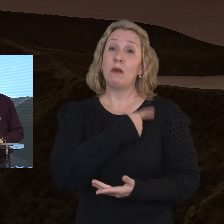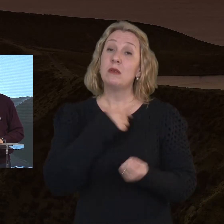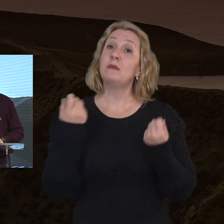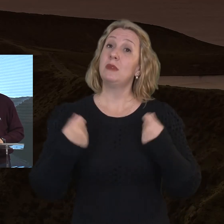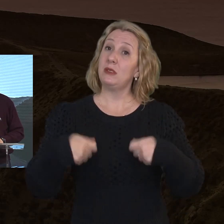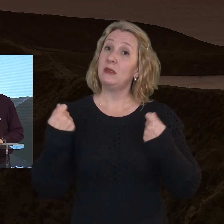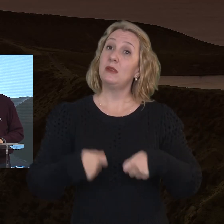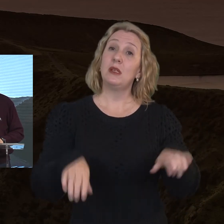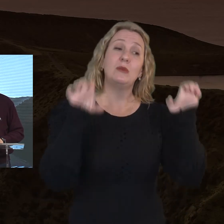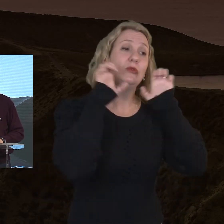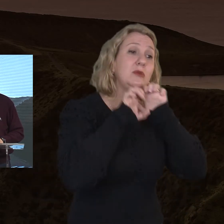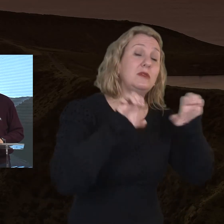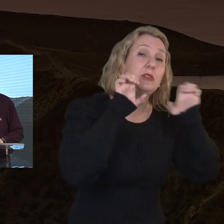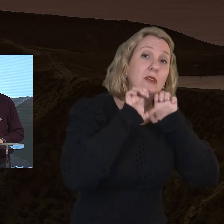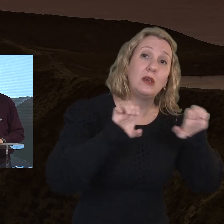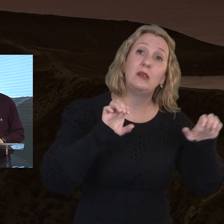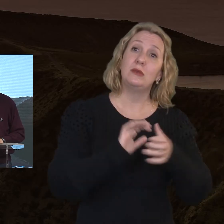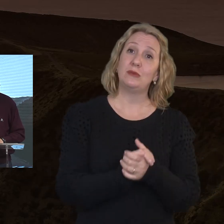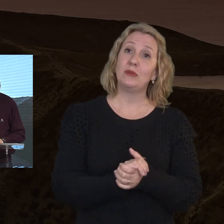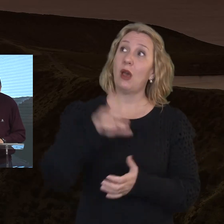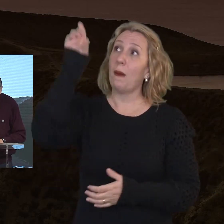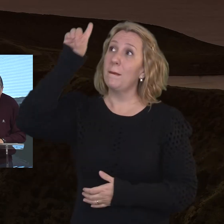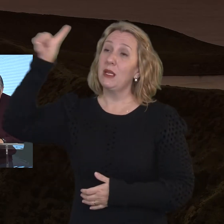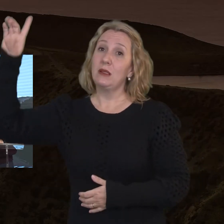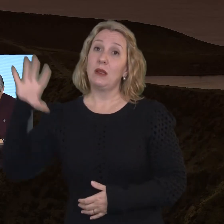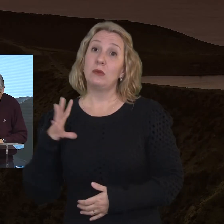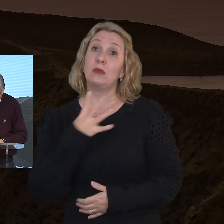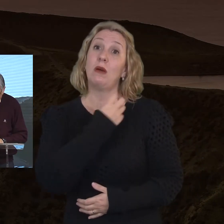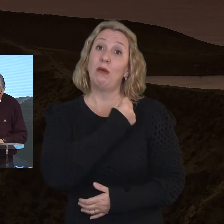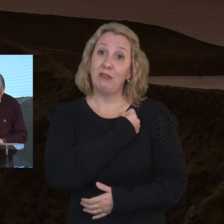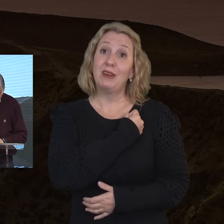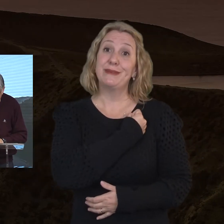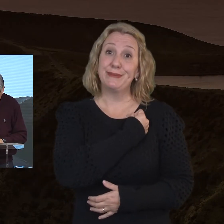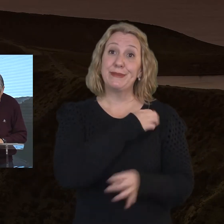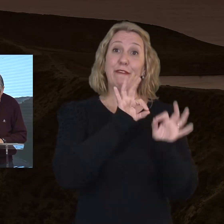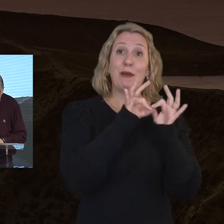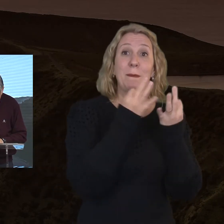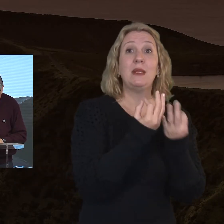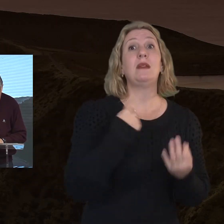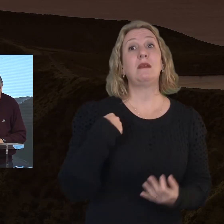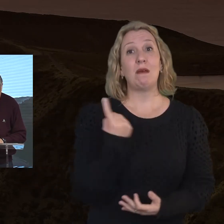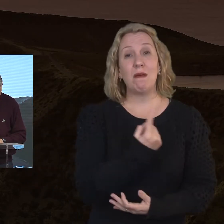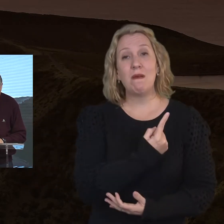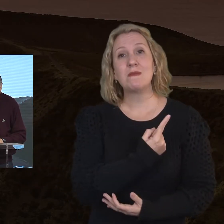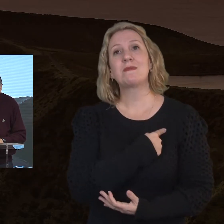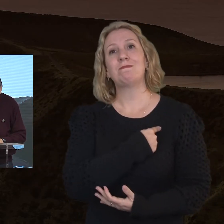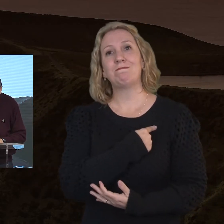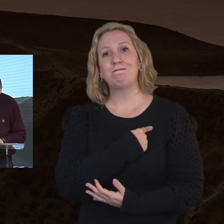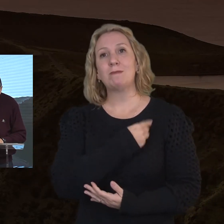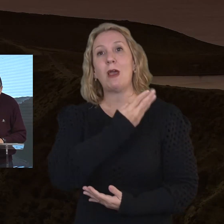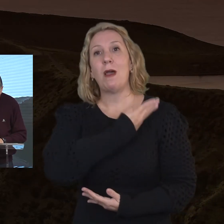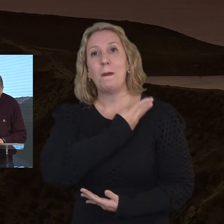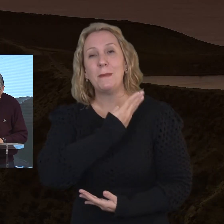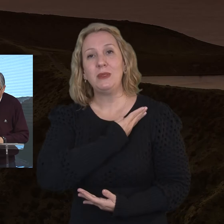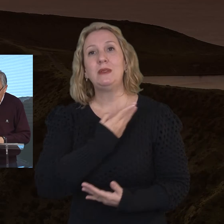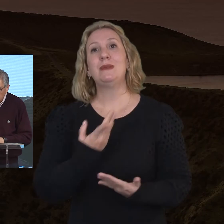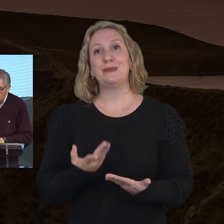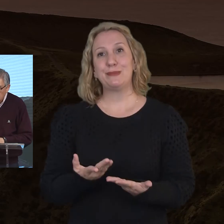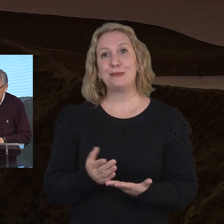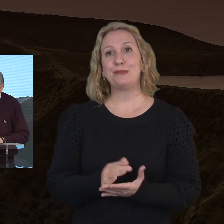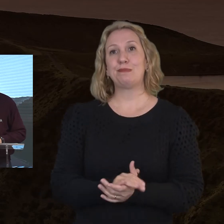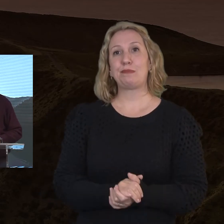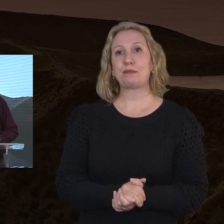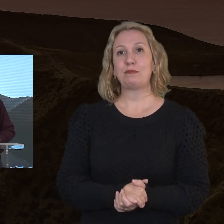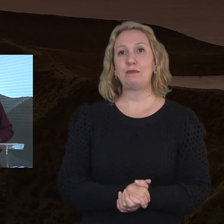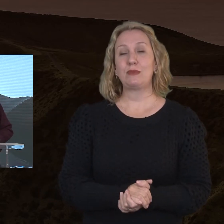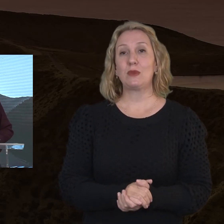amigos parentes familiares nossos entes queridos então aqui fala o fogo eterno foi preparado para